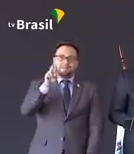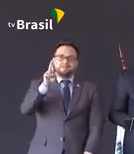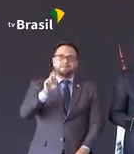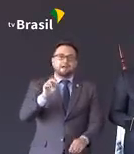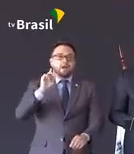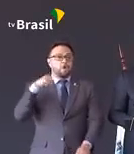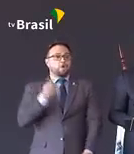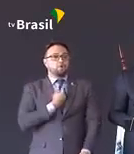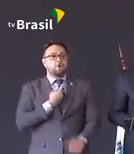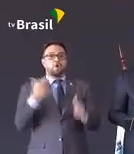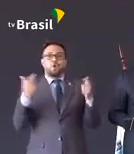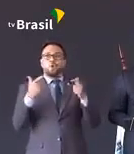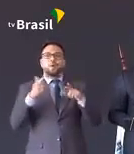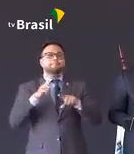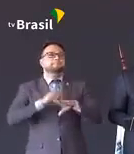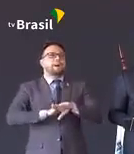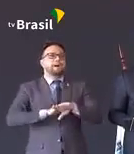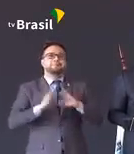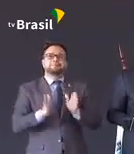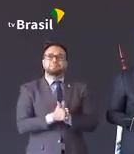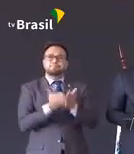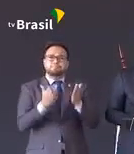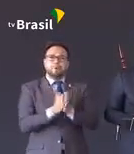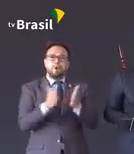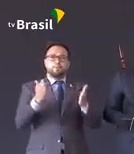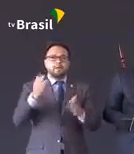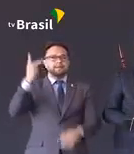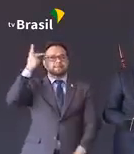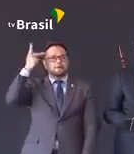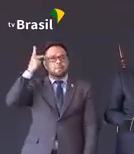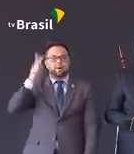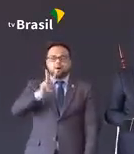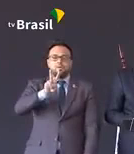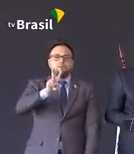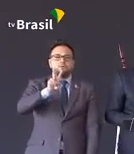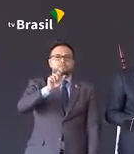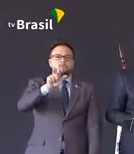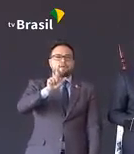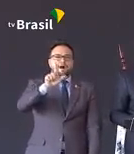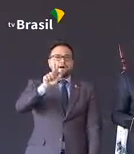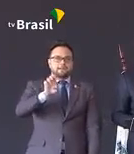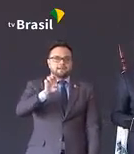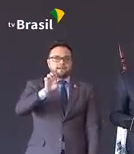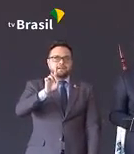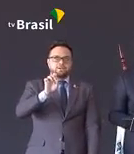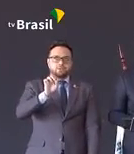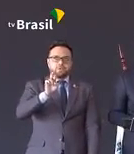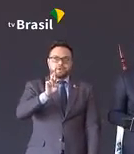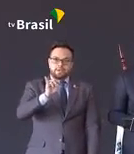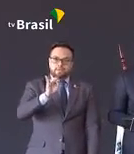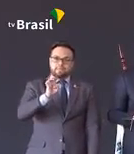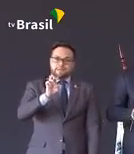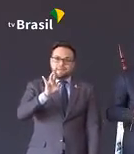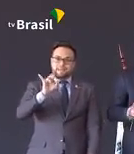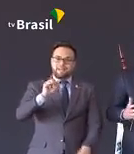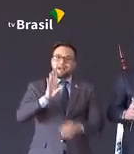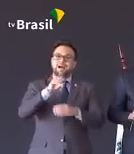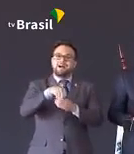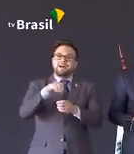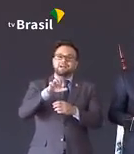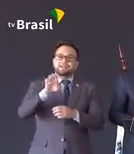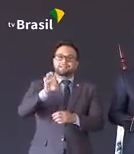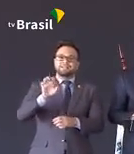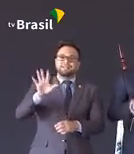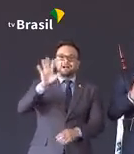mais pobre do estado de São Paulo, que é o Vado Ribeira, no estado de São Paulo. E nós conseguimos, então, chegar a uma situação